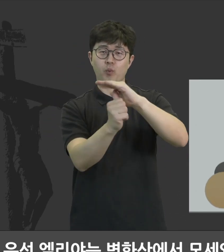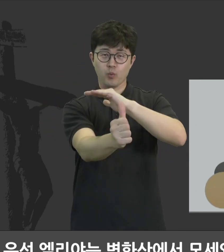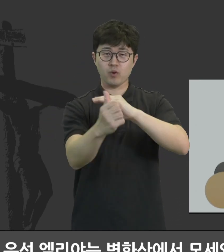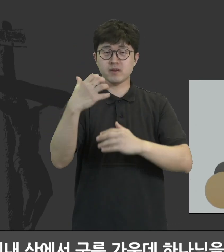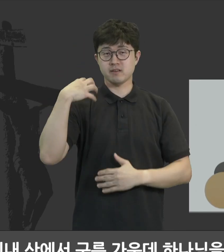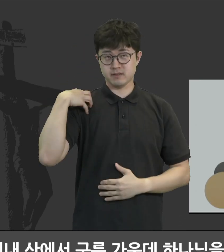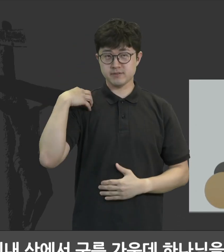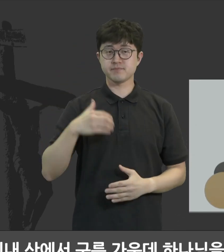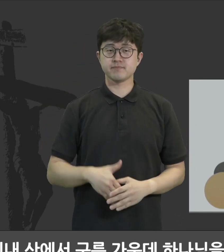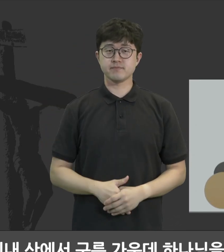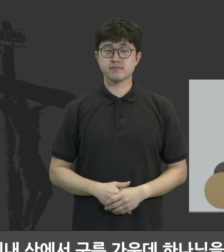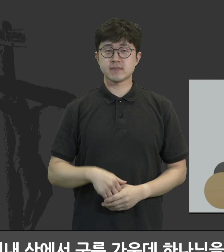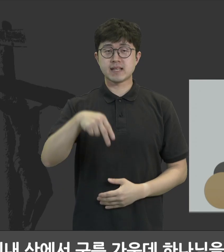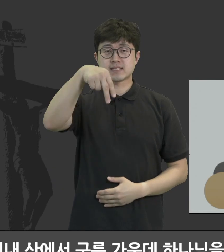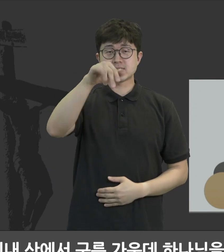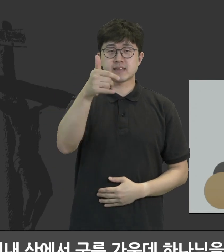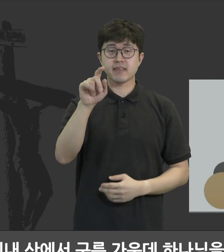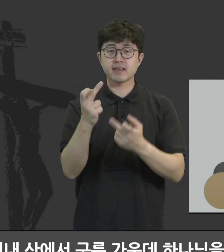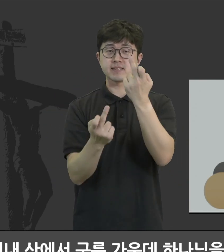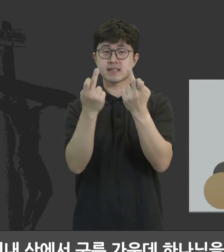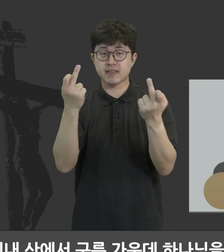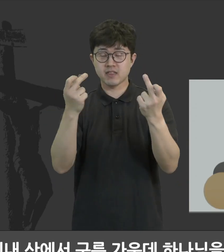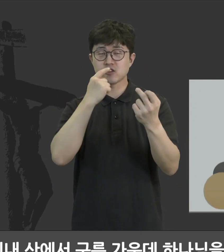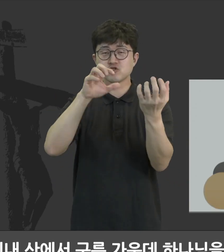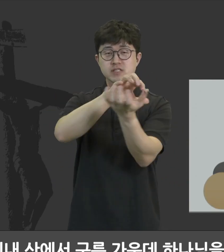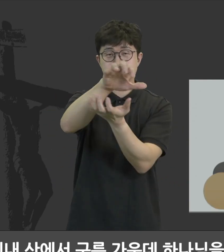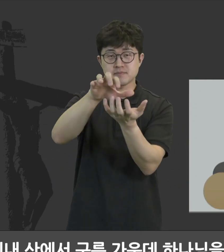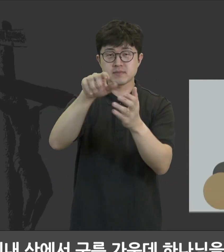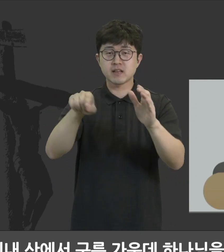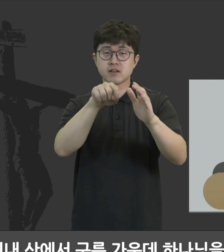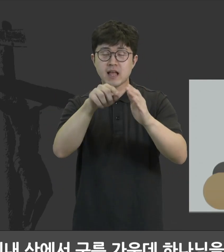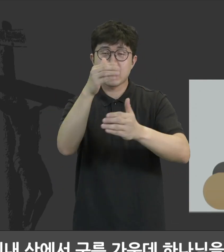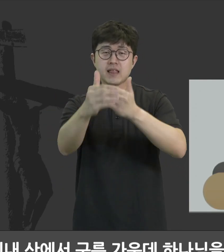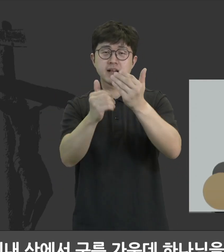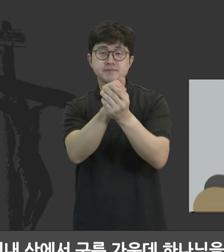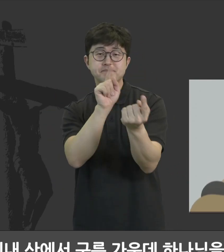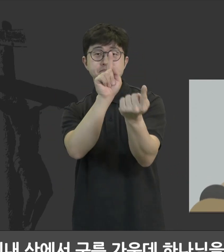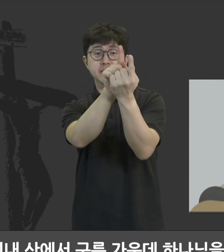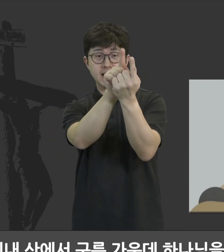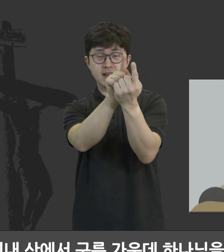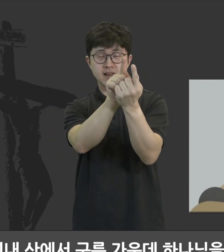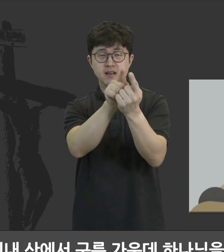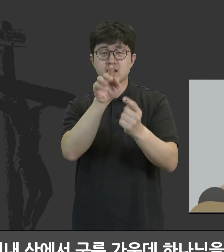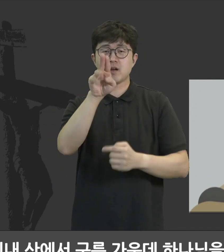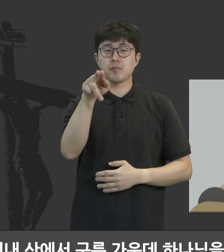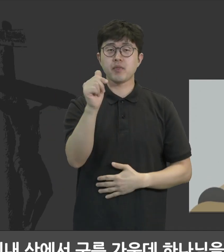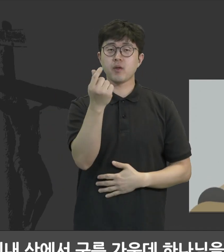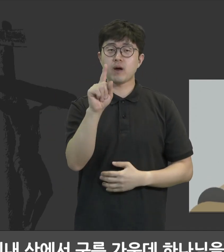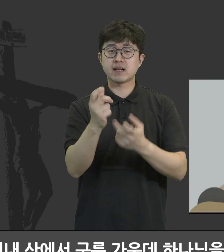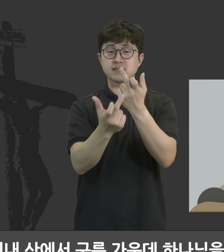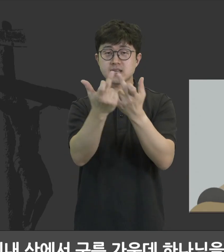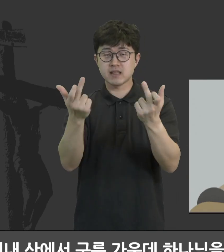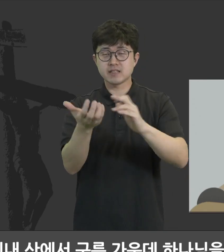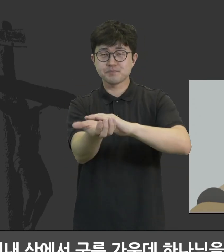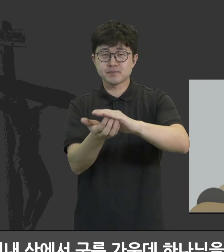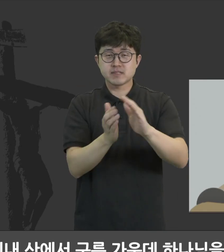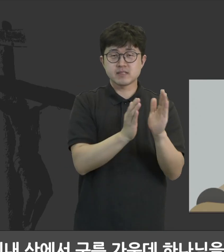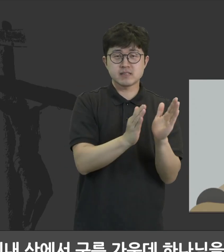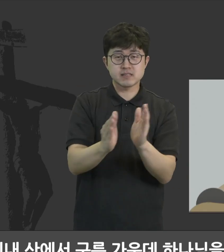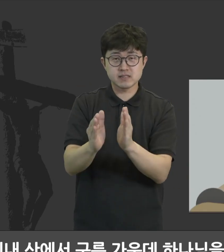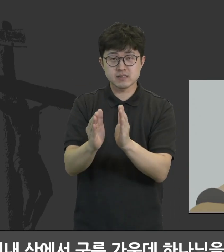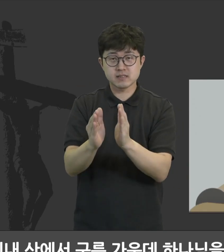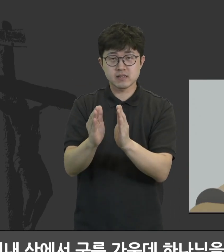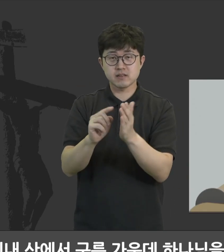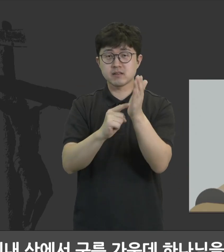대표하죠. 시내산에서 구름 가운데 하나님을 만났던 이 두 사람은 변화산에서 자신들이 예표했던